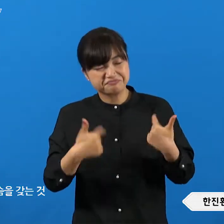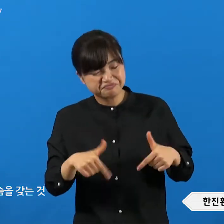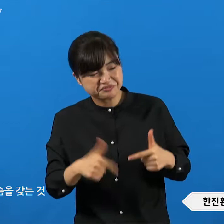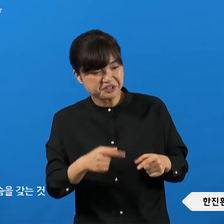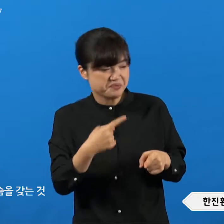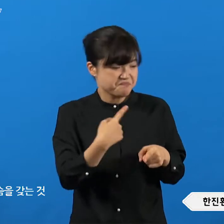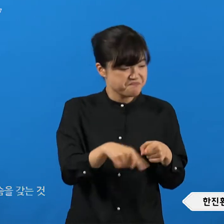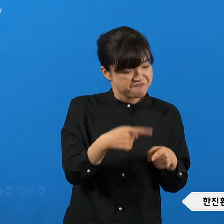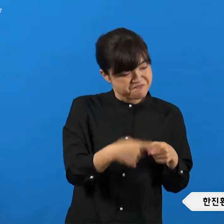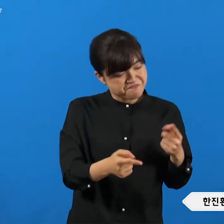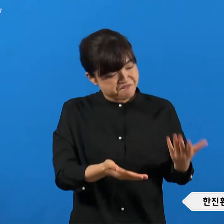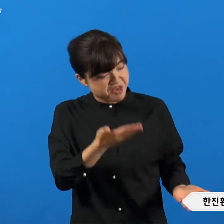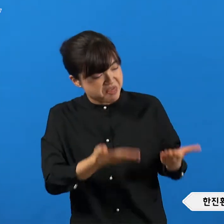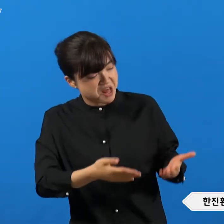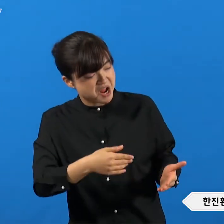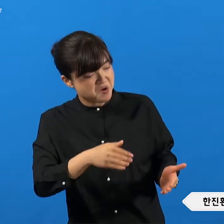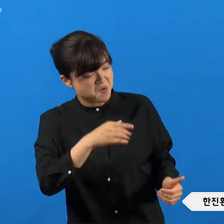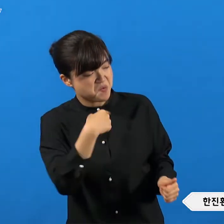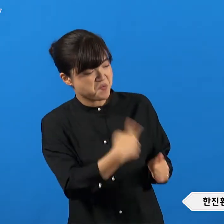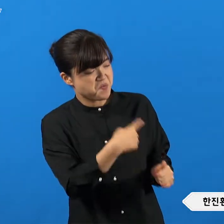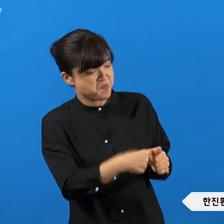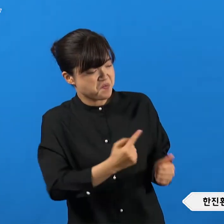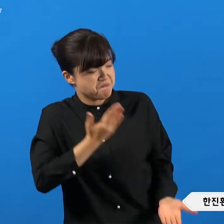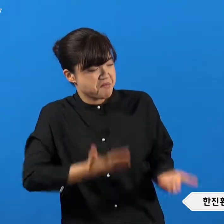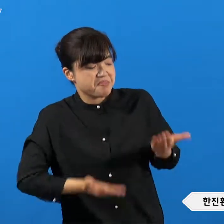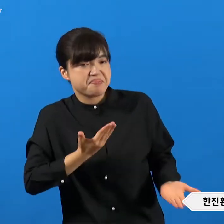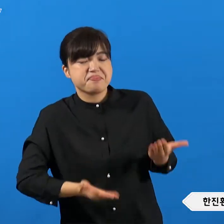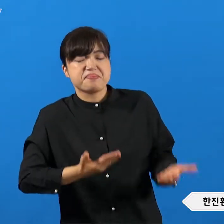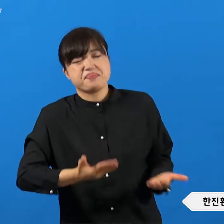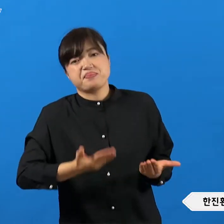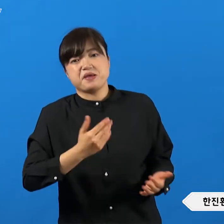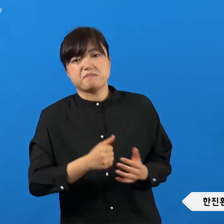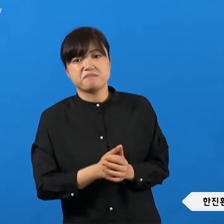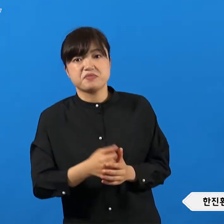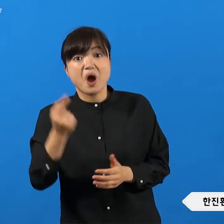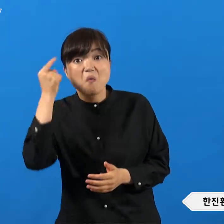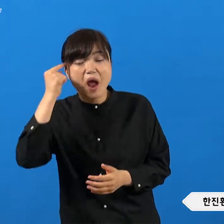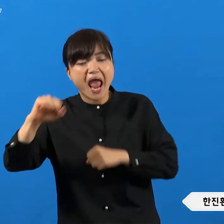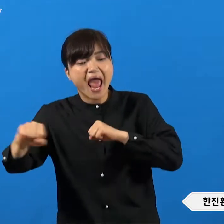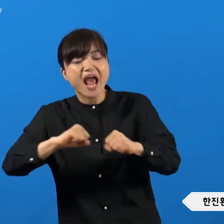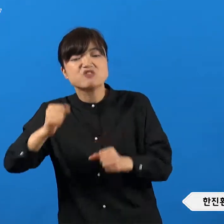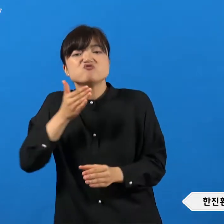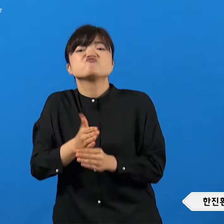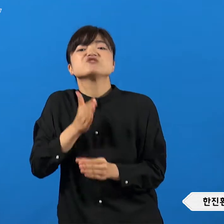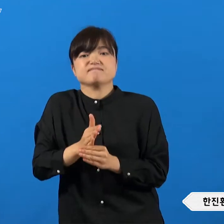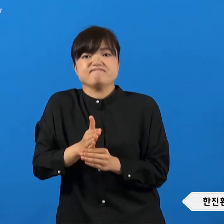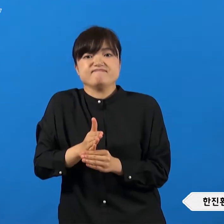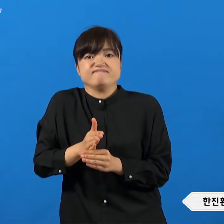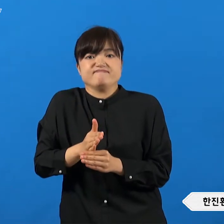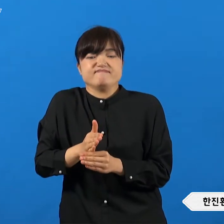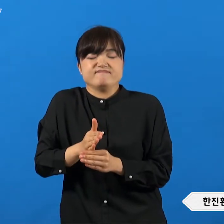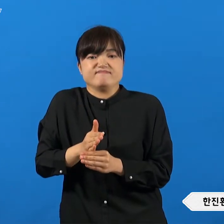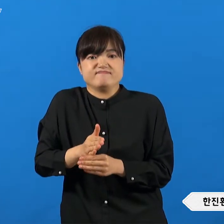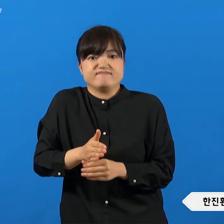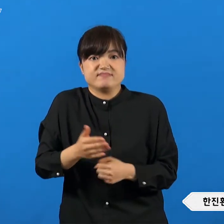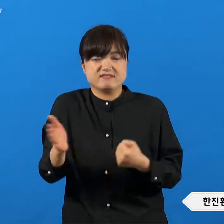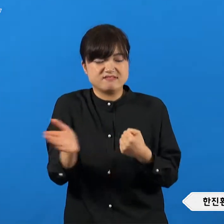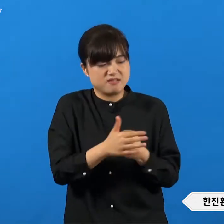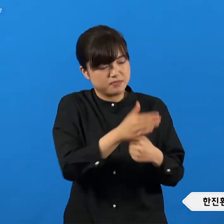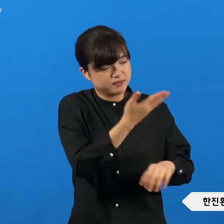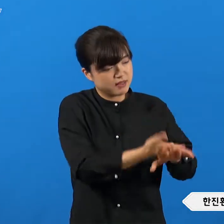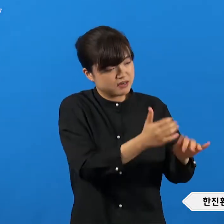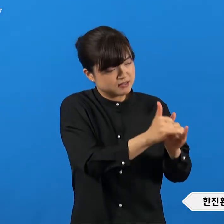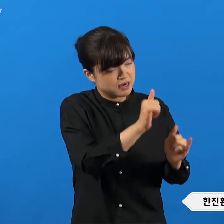늘 판단하고 비판하기 바쁩니다. 왜냐하면 행위 중심으로 사는 사람이기 때문에 좀